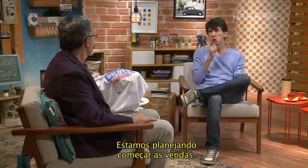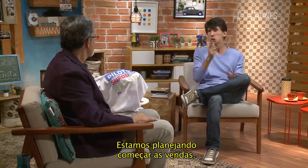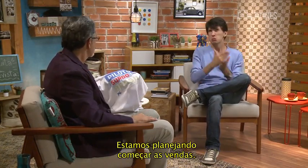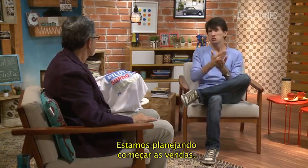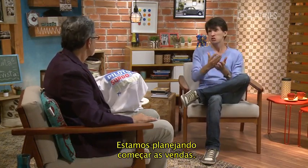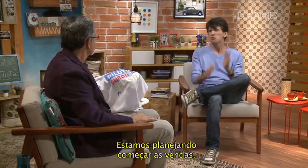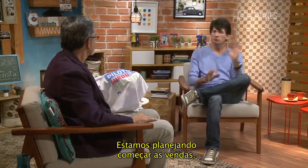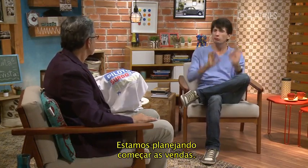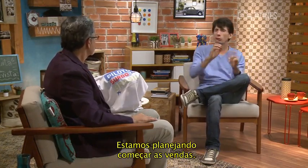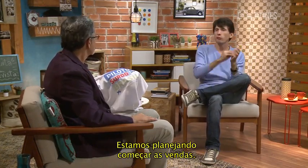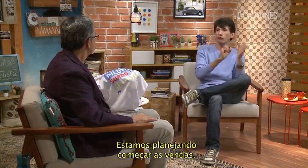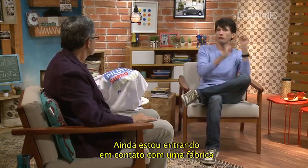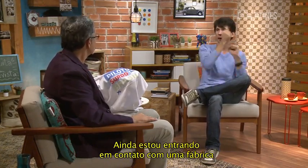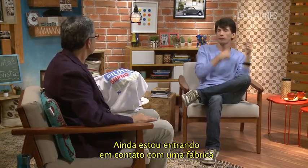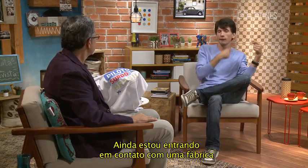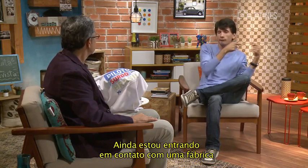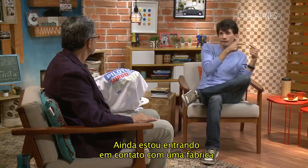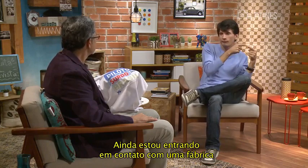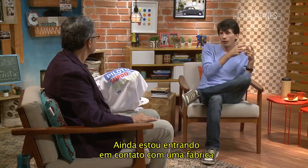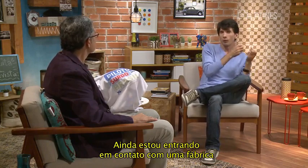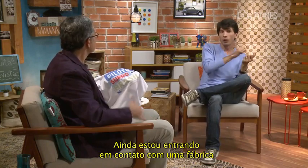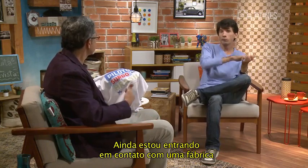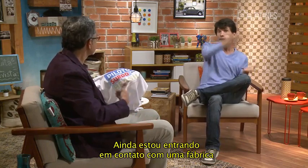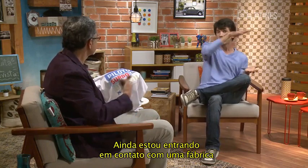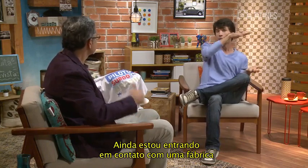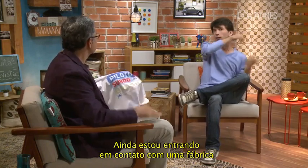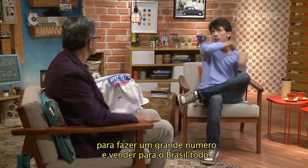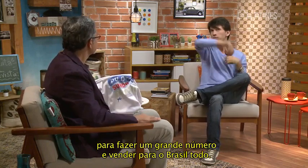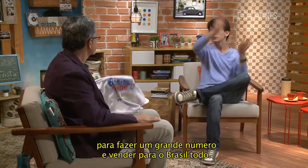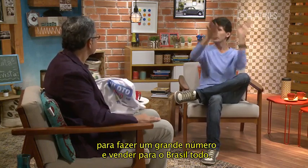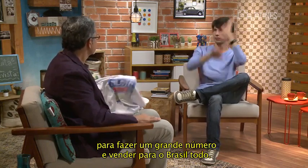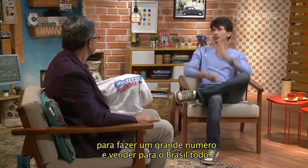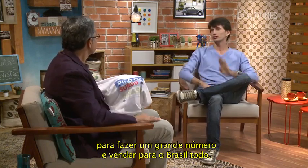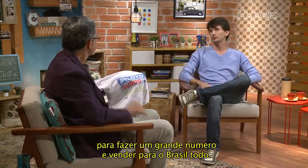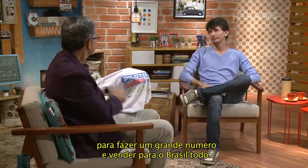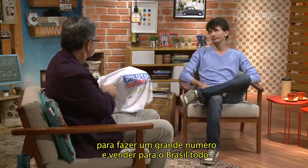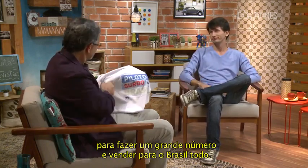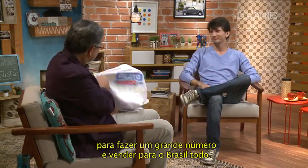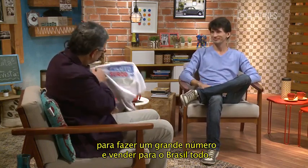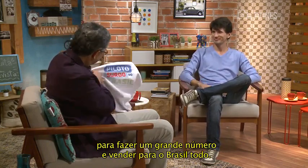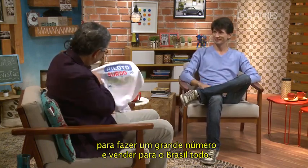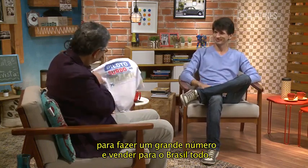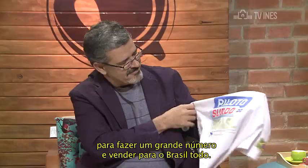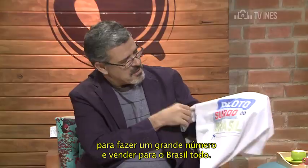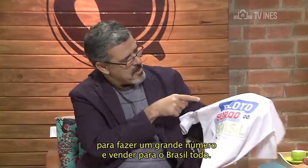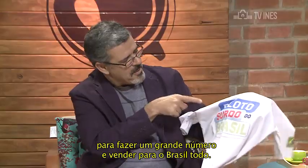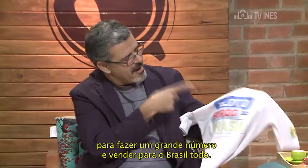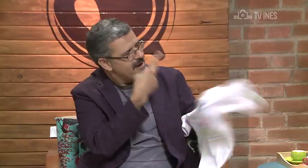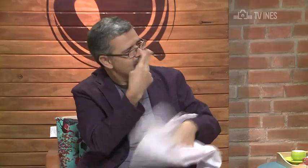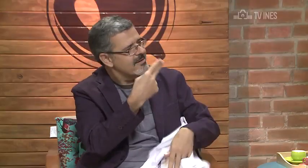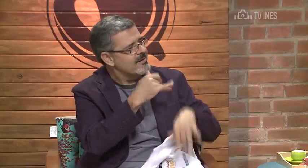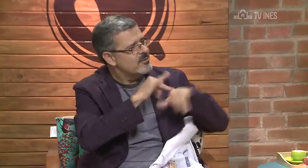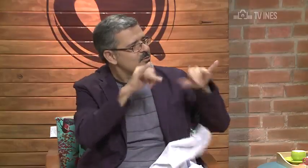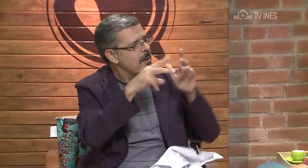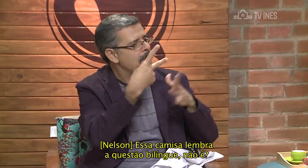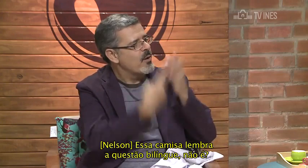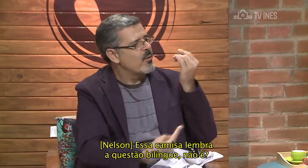começar as vendas ainda estão entrando em contato com uma fábrica para fazer um grande número e vender para o Brasil todo essa